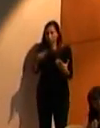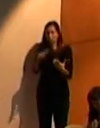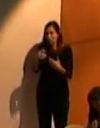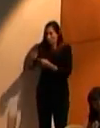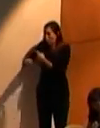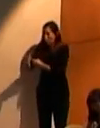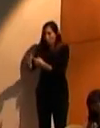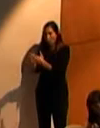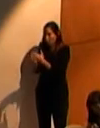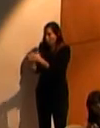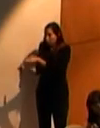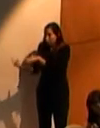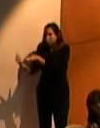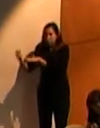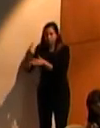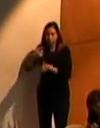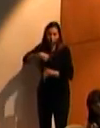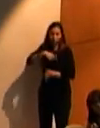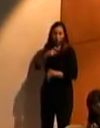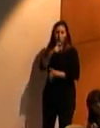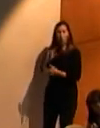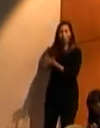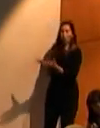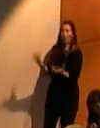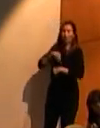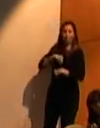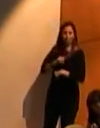d'innovation, on n'a pas vraiment encore tous les outils.